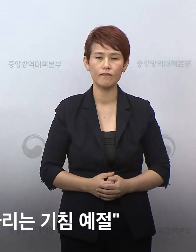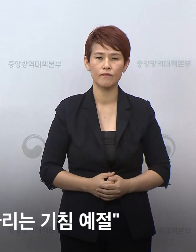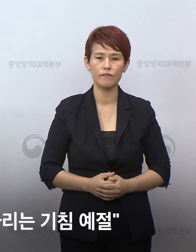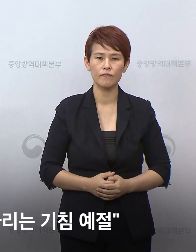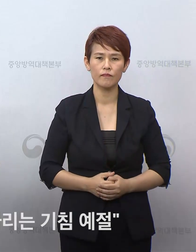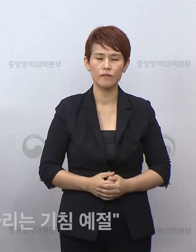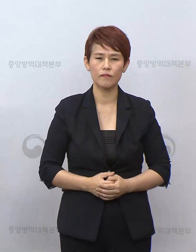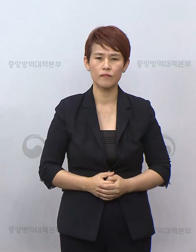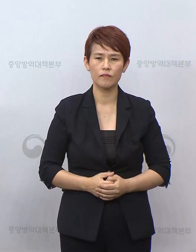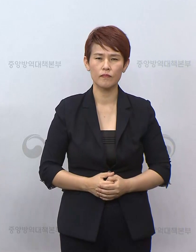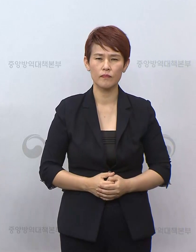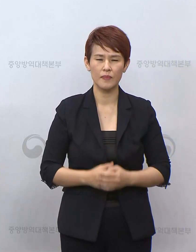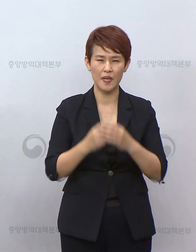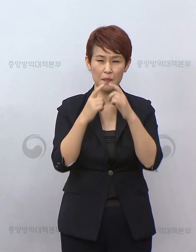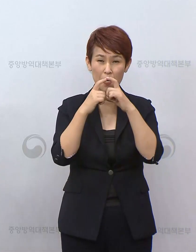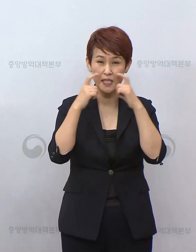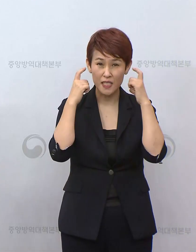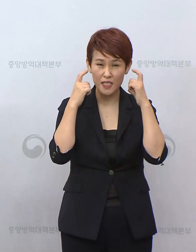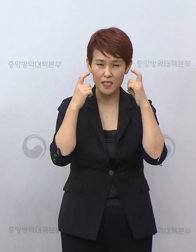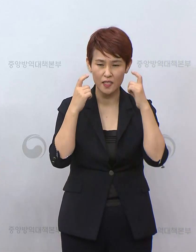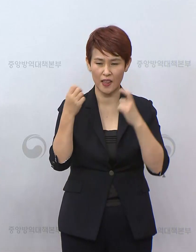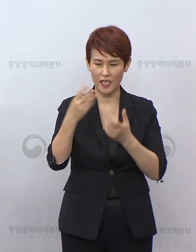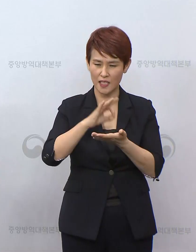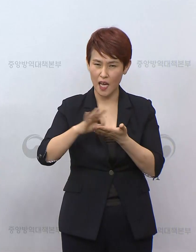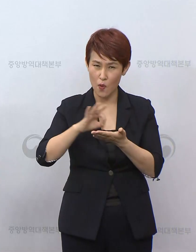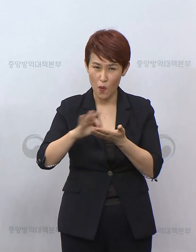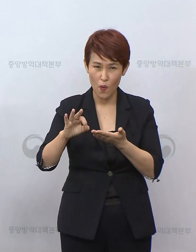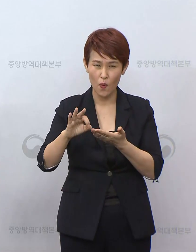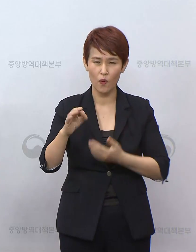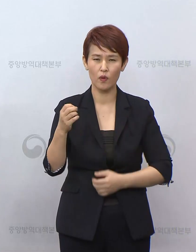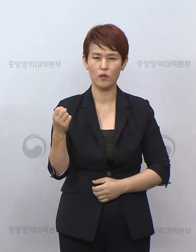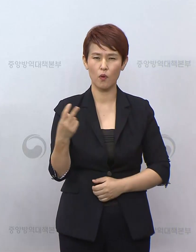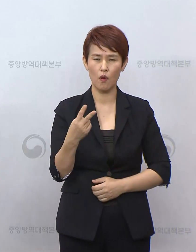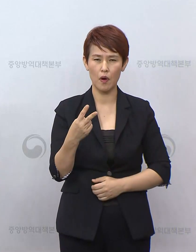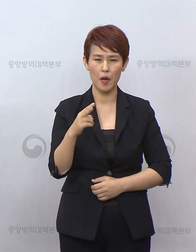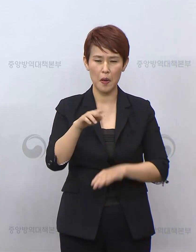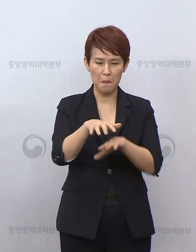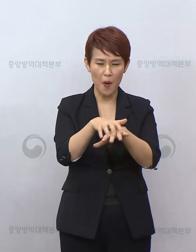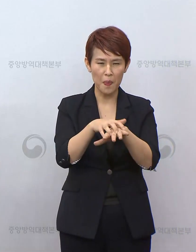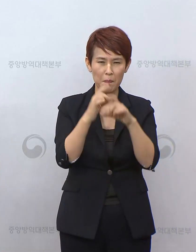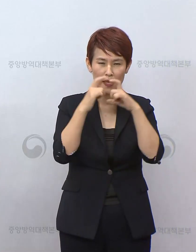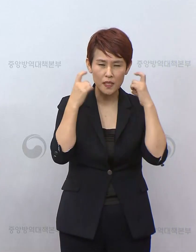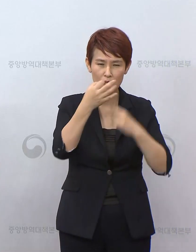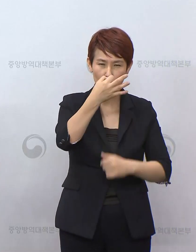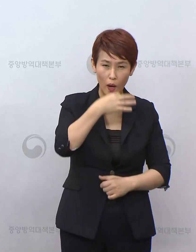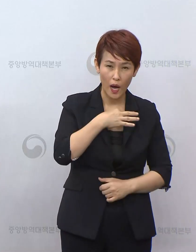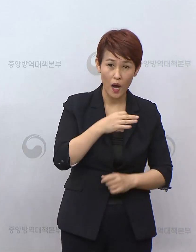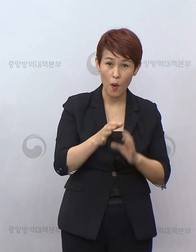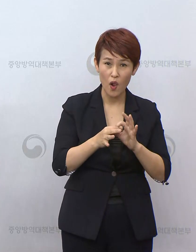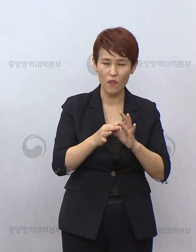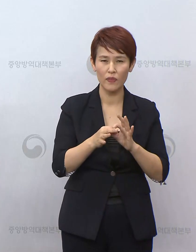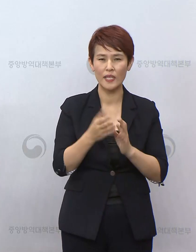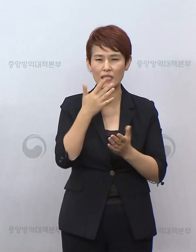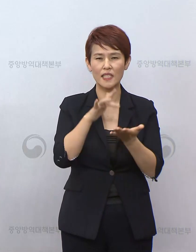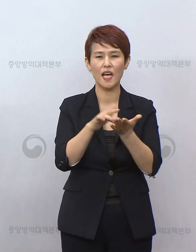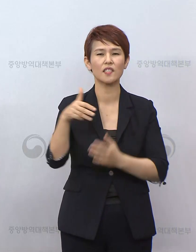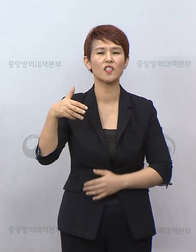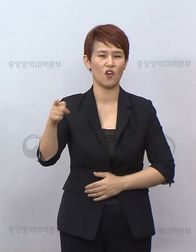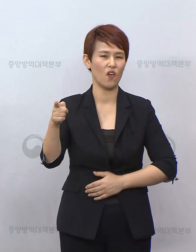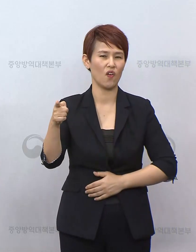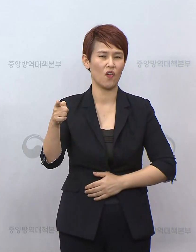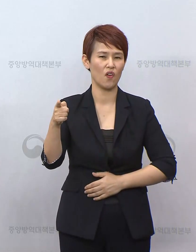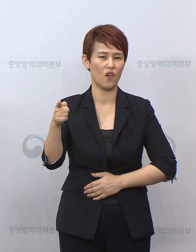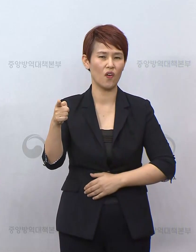상황입니다. 그 마스크의 재활용이나 아니면은 면 마스크에 대한 효과에 대해서는 식약처가